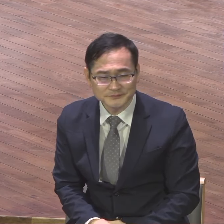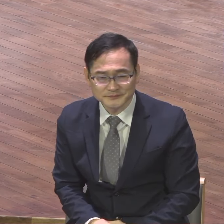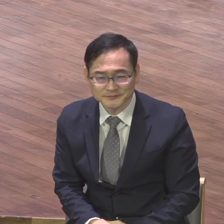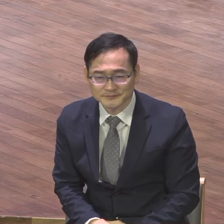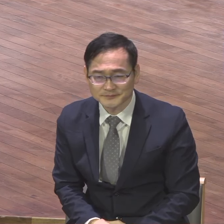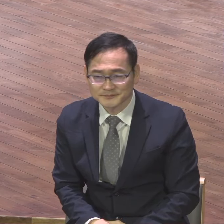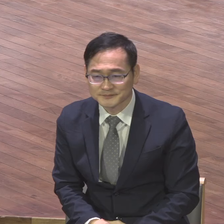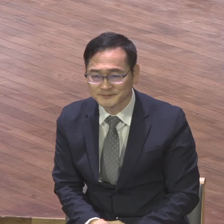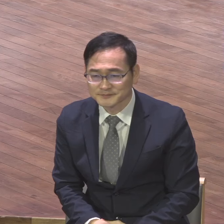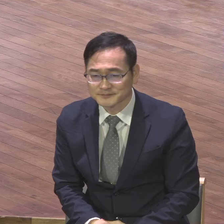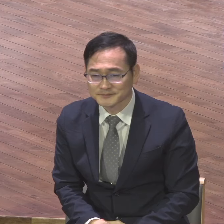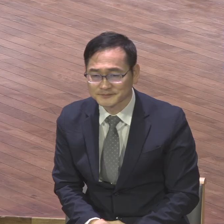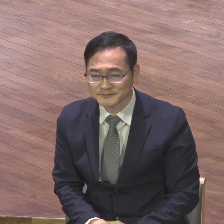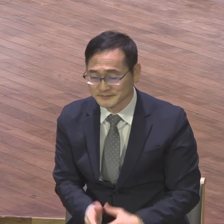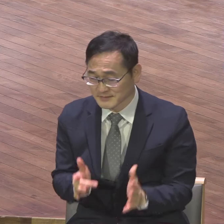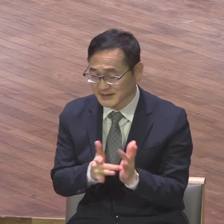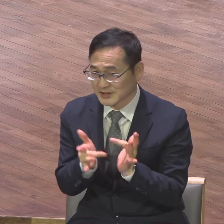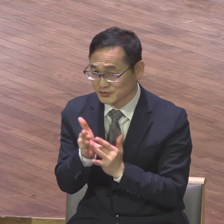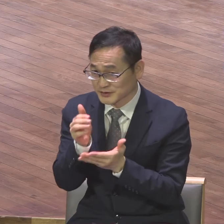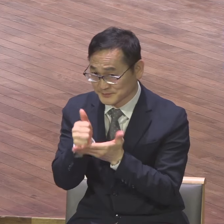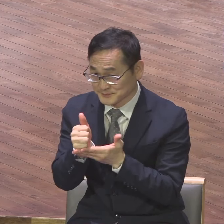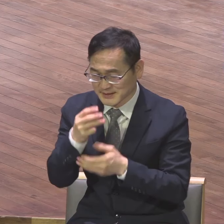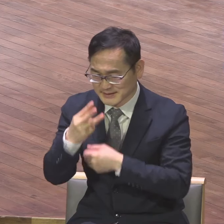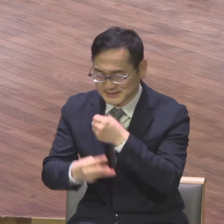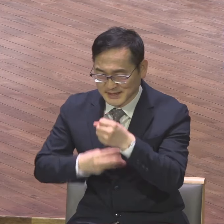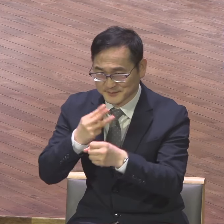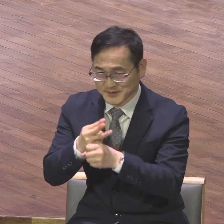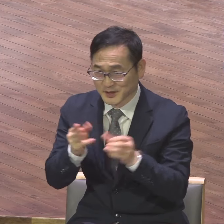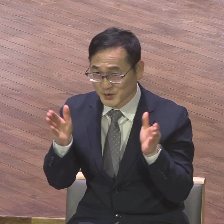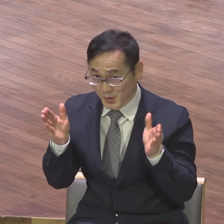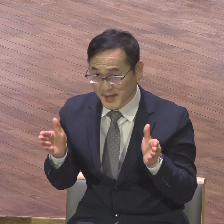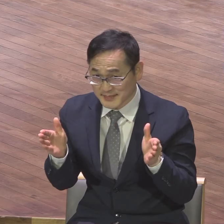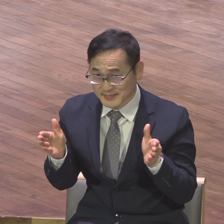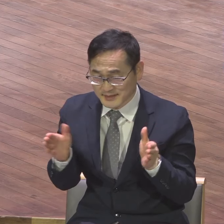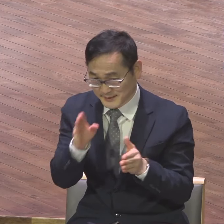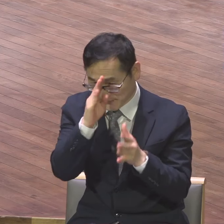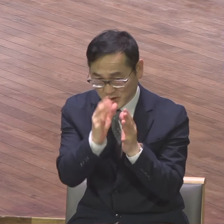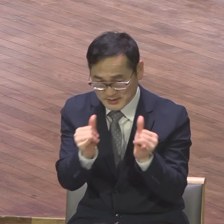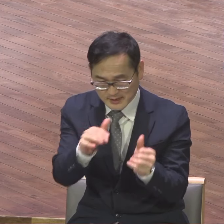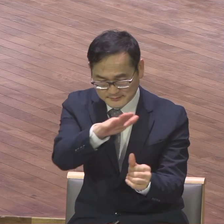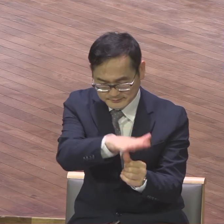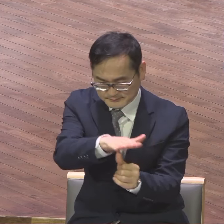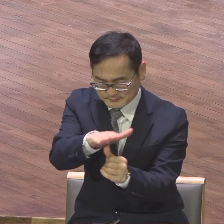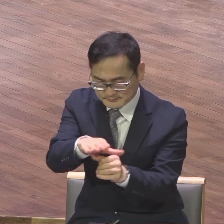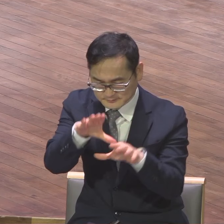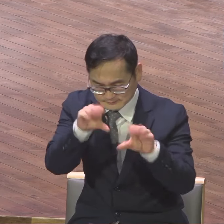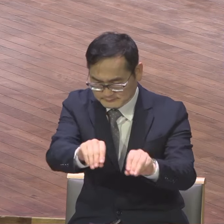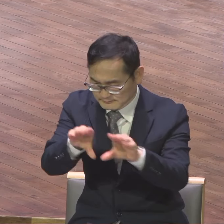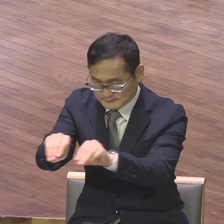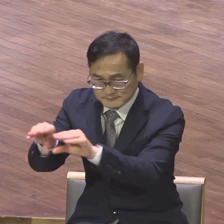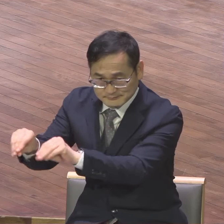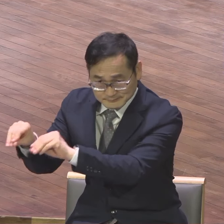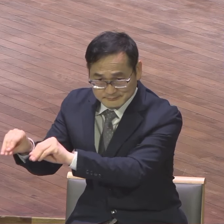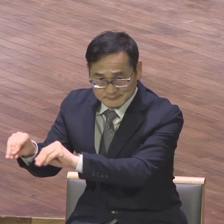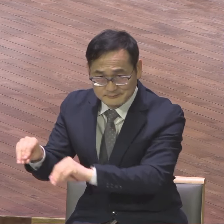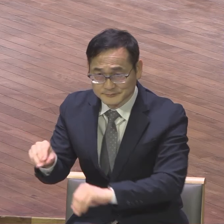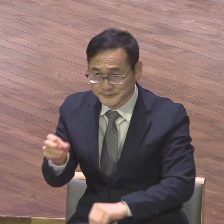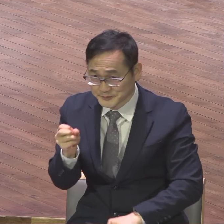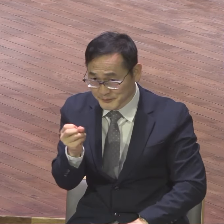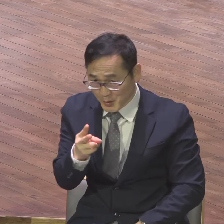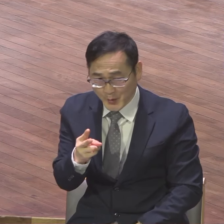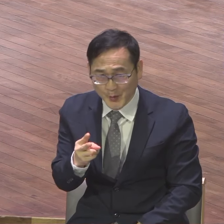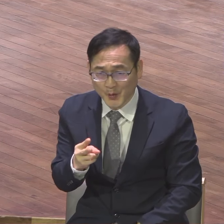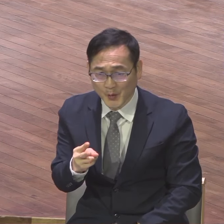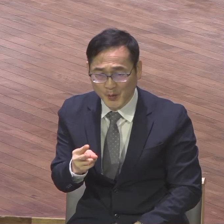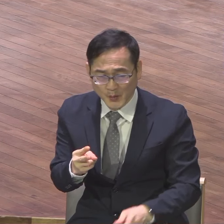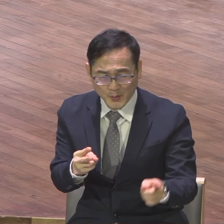그리고 실제 예수님은 공생애 사역하시면서 수많은 병자들을 치유하시고 당시